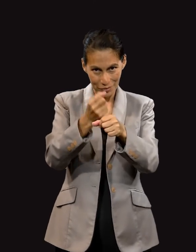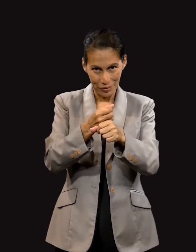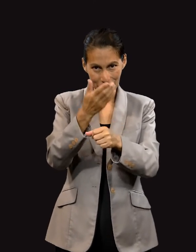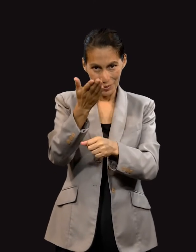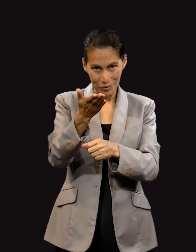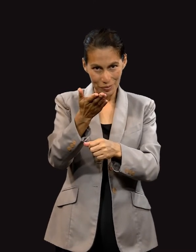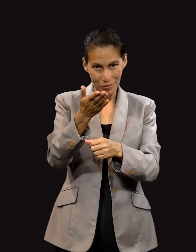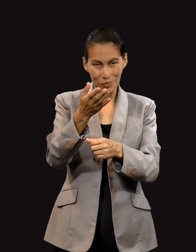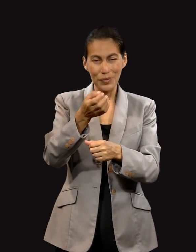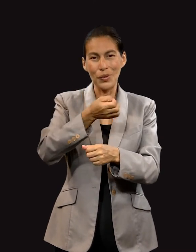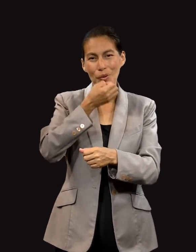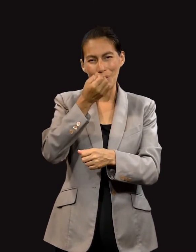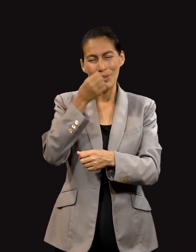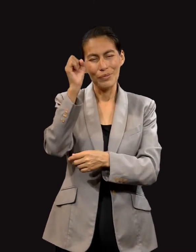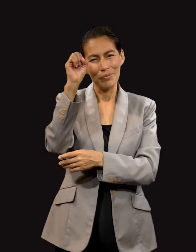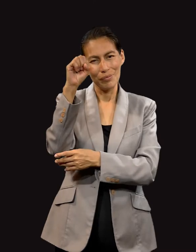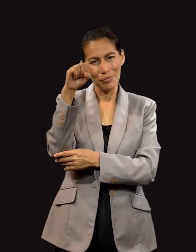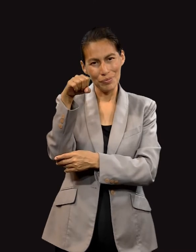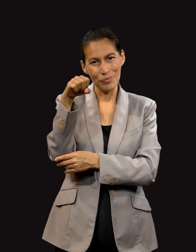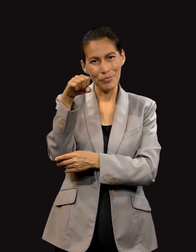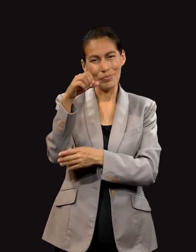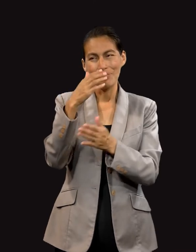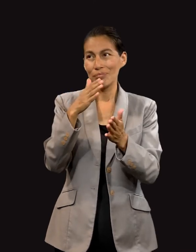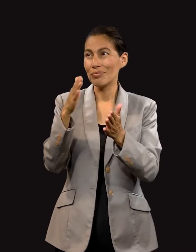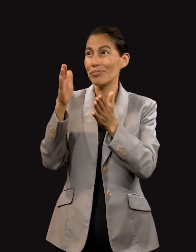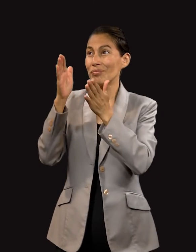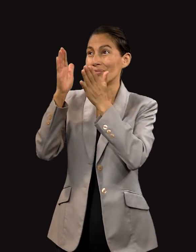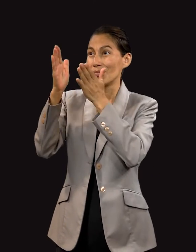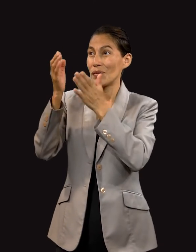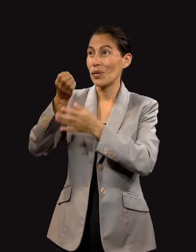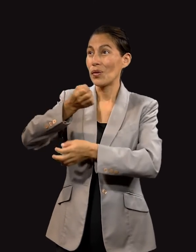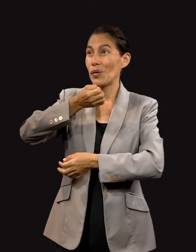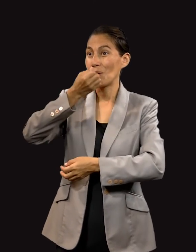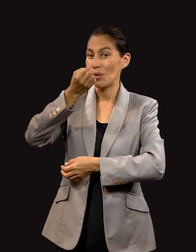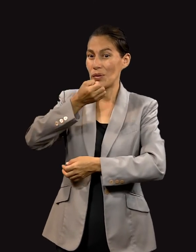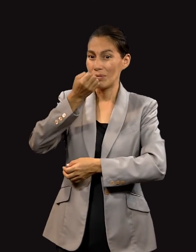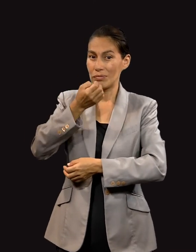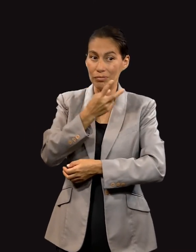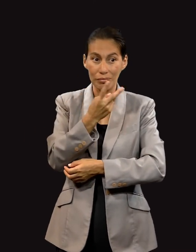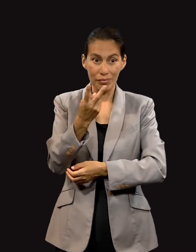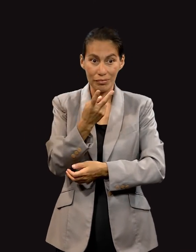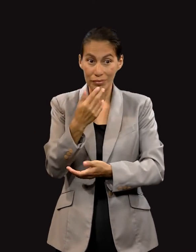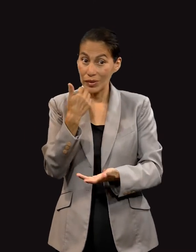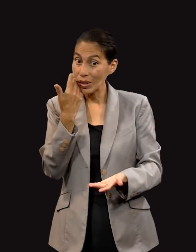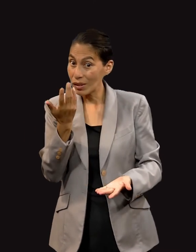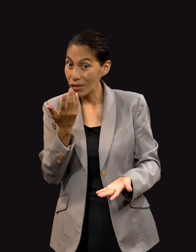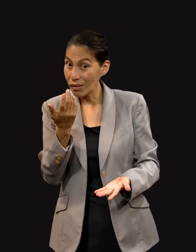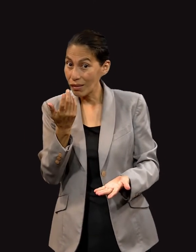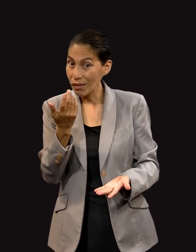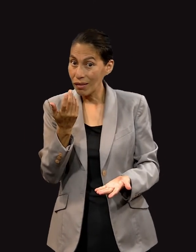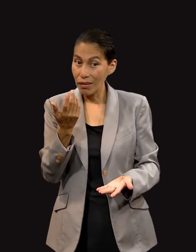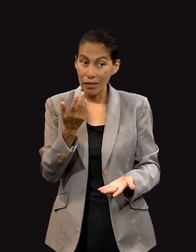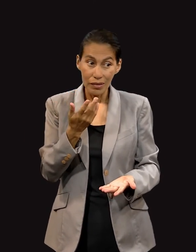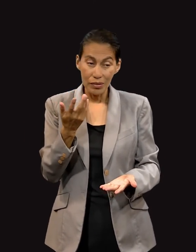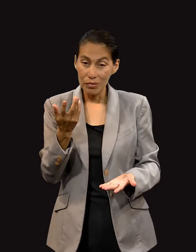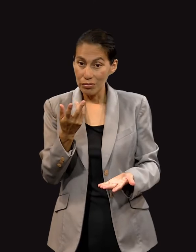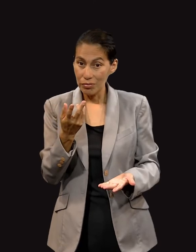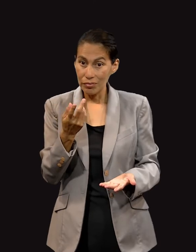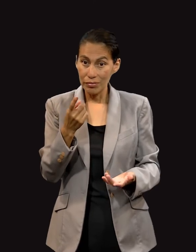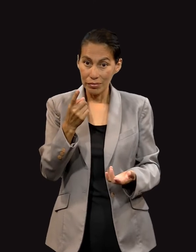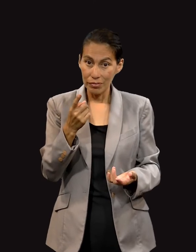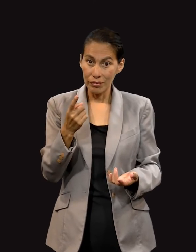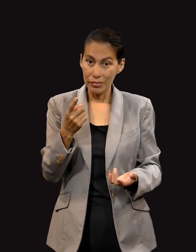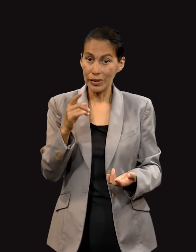orar. Les invitamos a que allá en casita o en el lugar donde estés, inclina tu rostro y vamos a dirigirnos al Padre Celestial. No sé